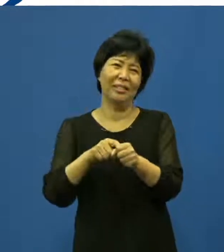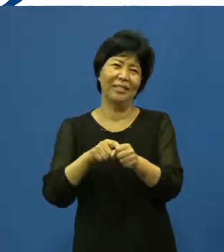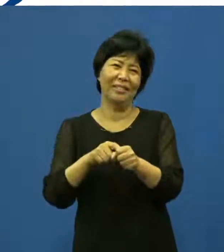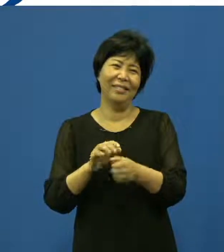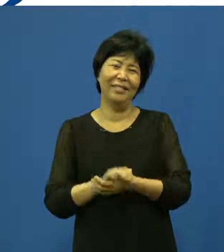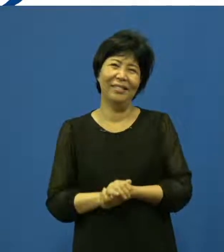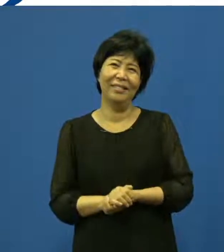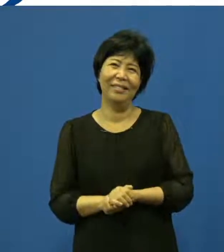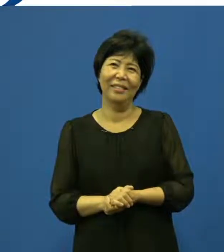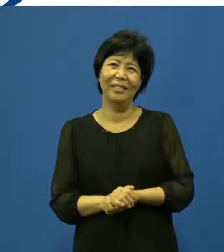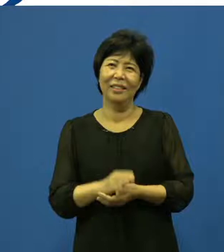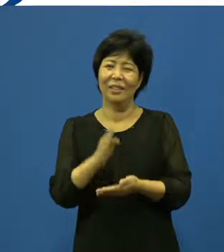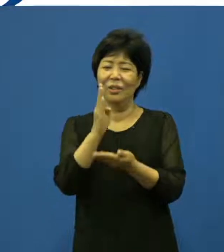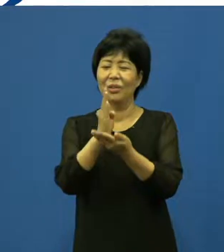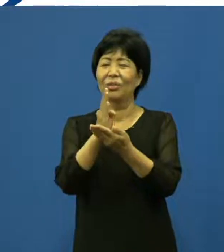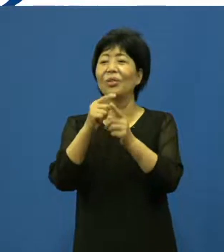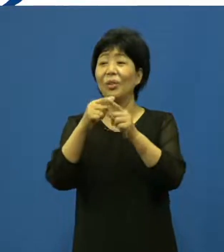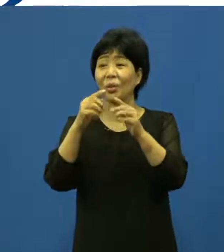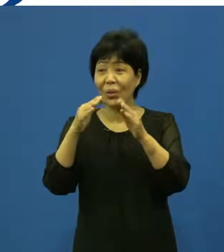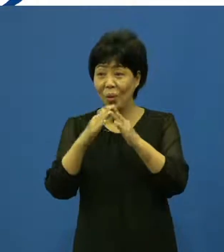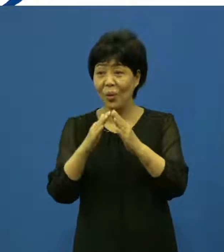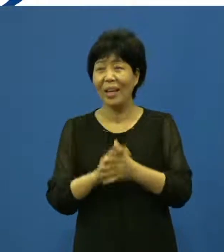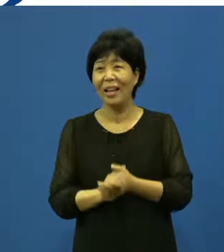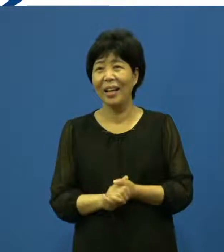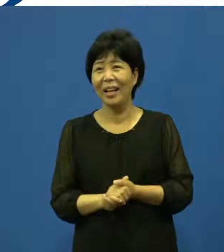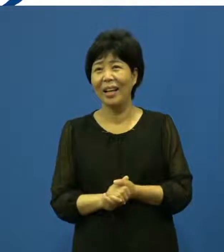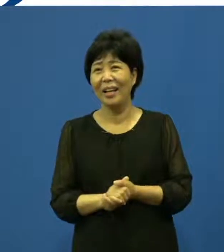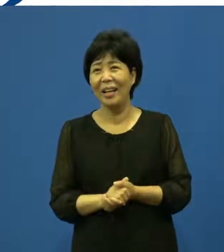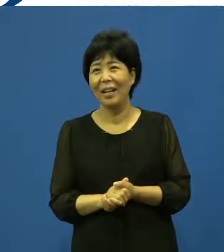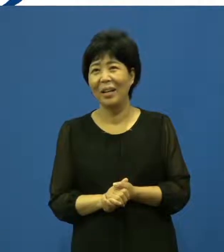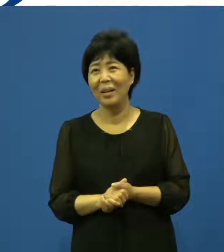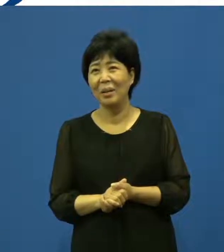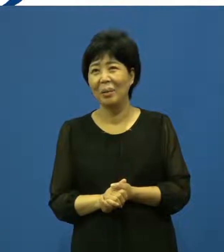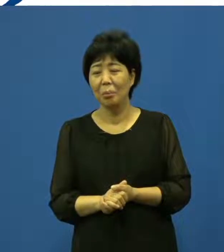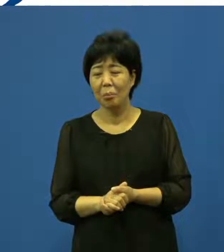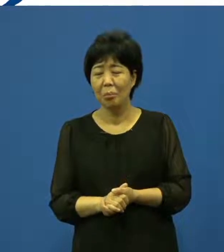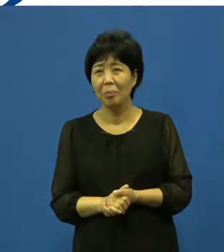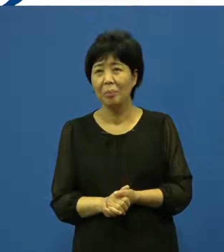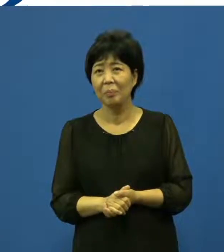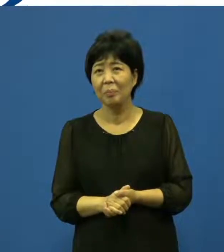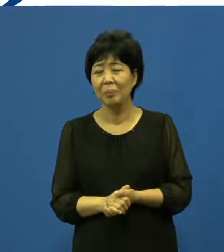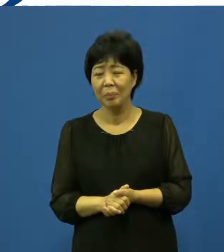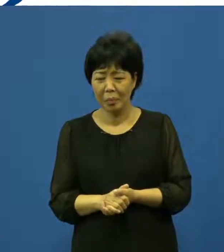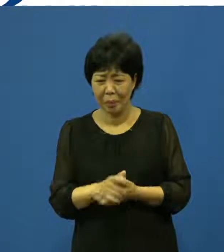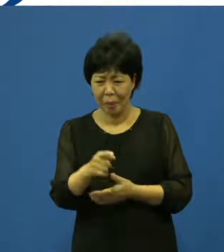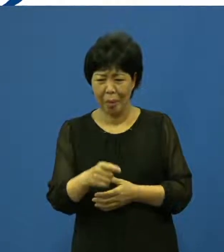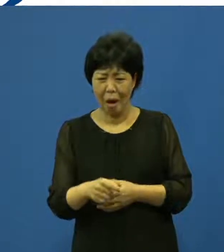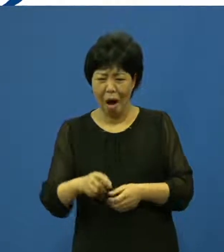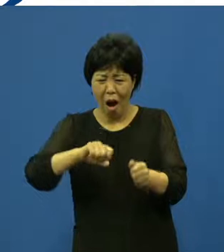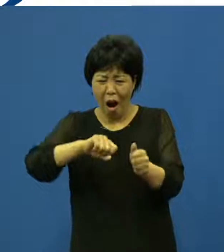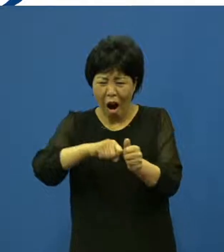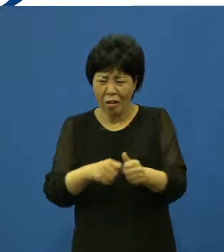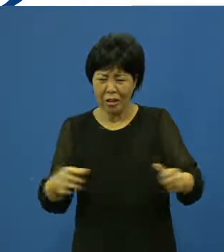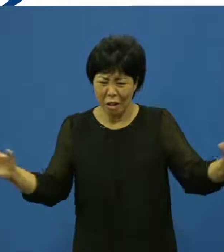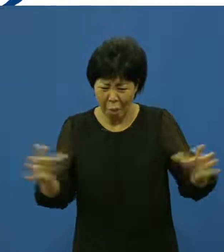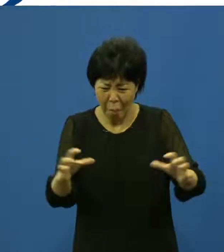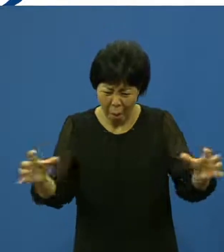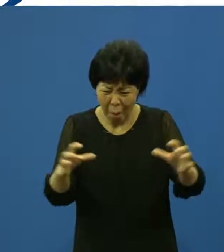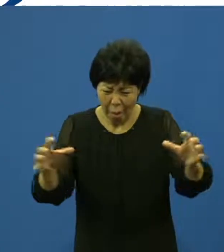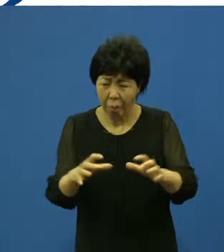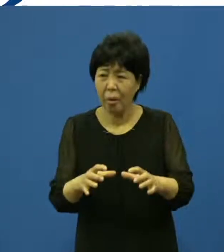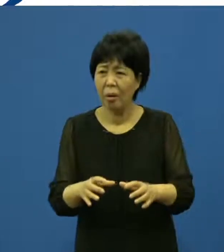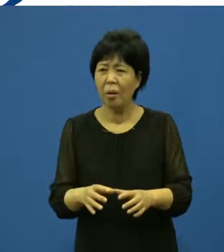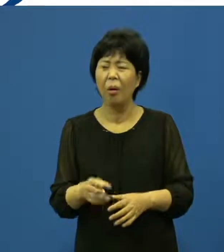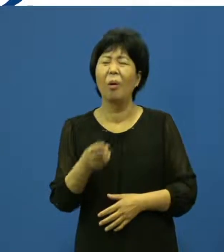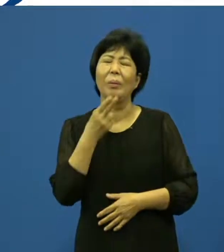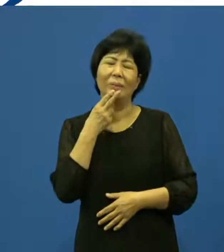교회가 나왔는데 여기에 하고 뭘 아무것도 안 하잖아요. 동원을 하거나 이러지 않잖아요. 강제로 하지 않잖아요.